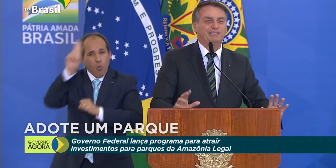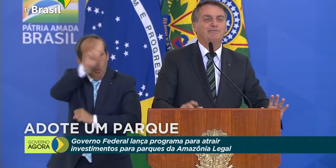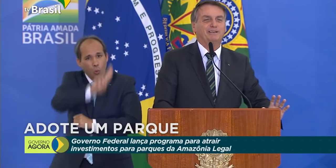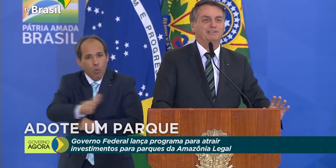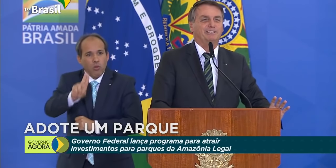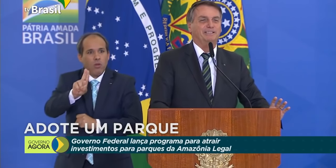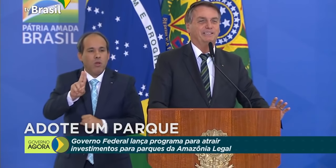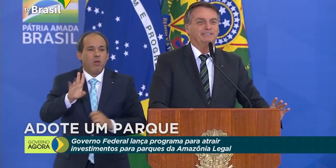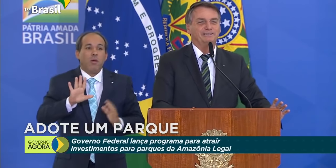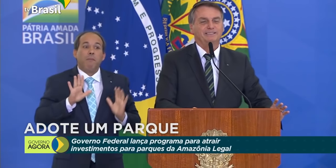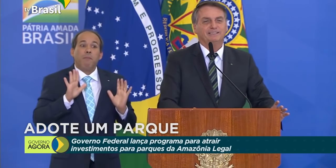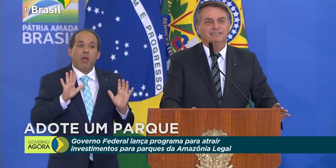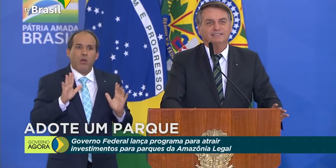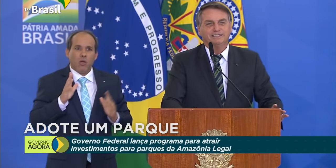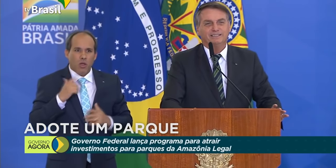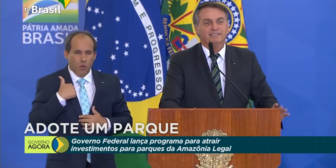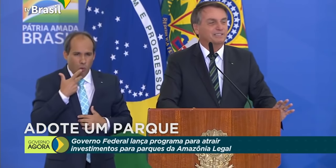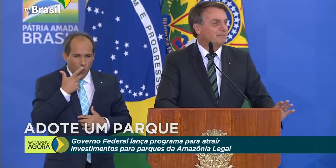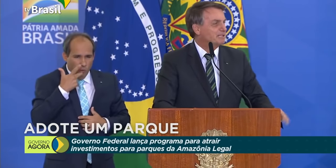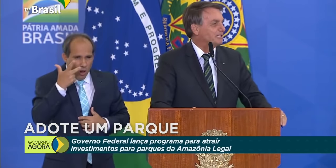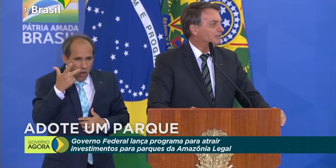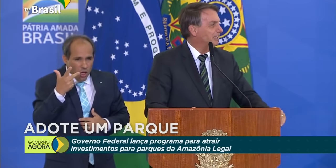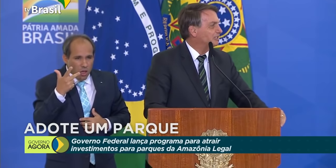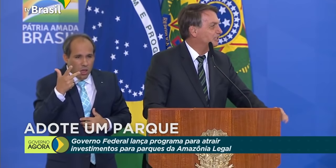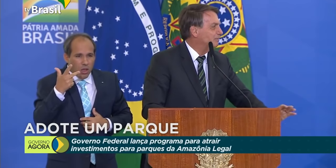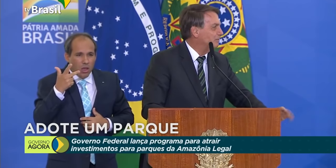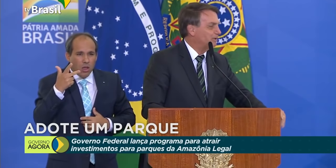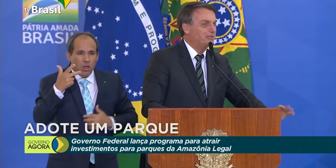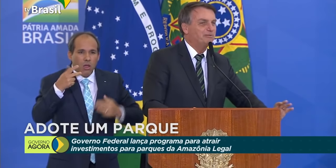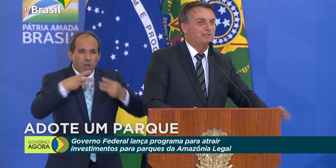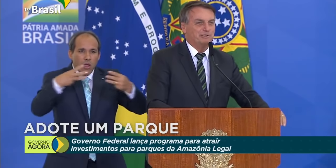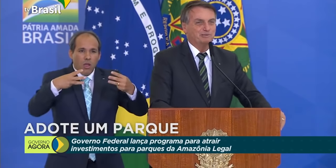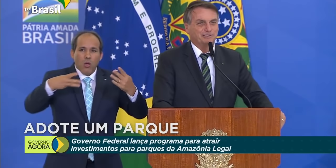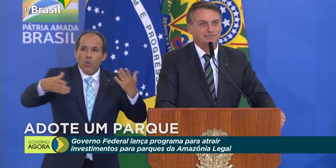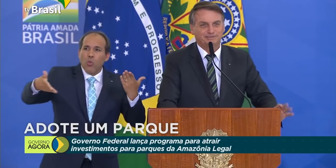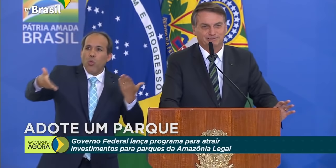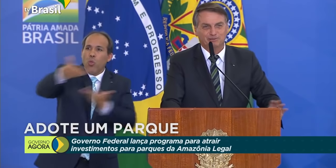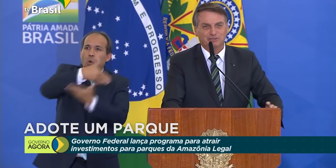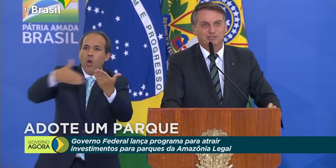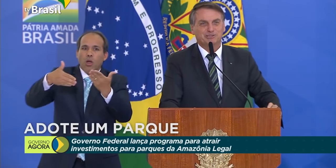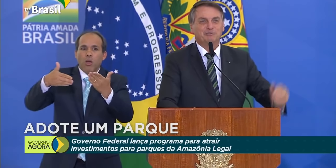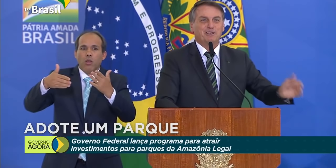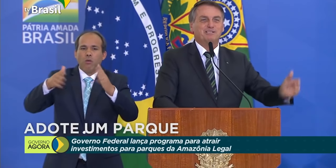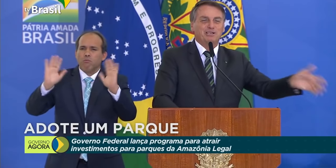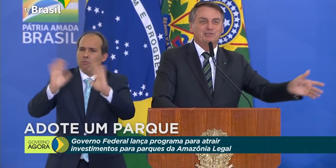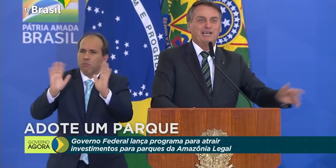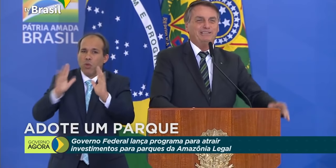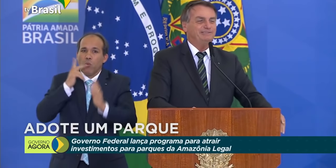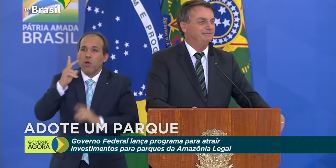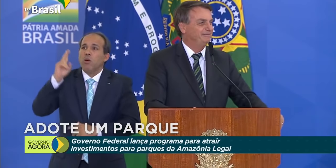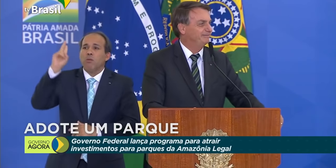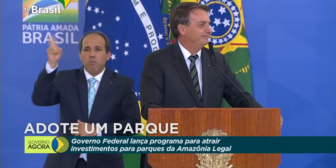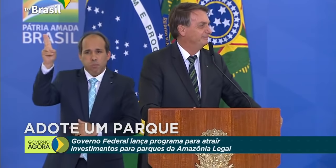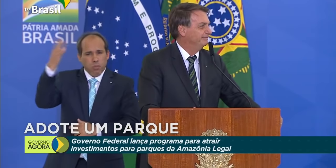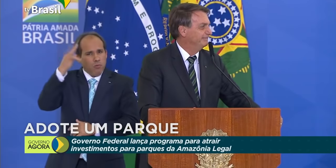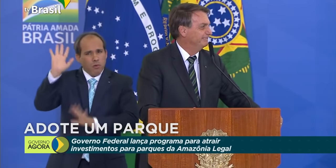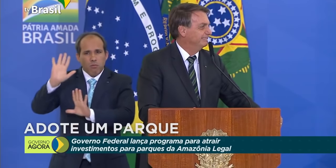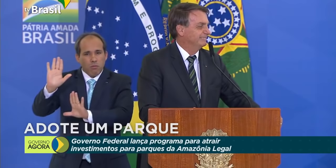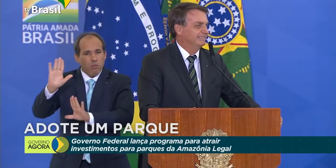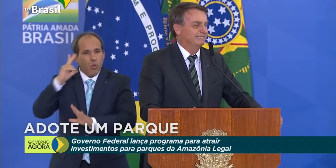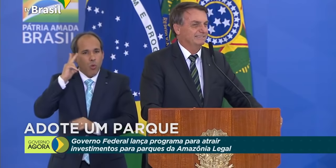não ninguém tá falando aqui em transmissão de energia Por meios não-físicos longe disso França ali do